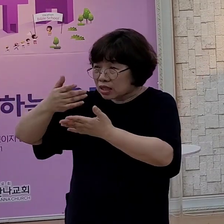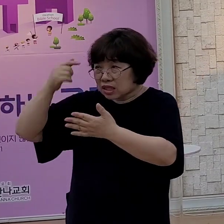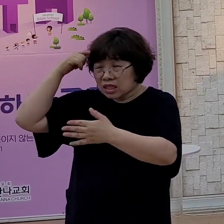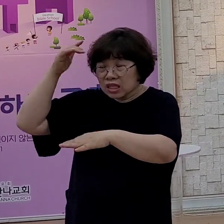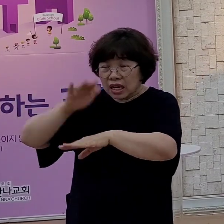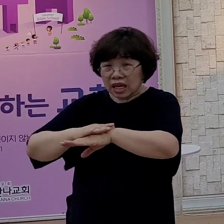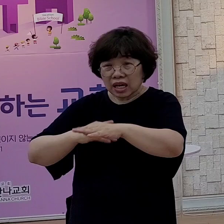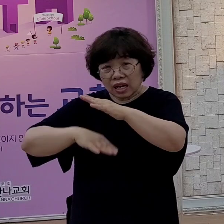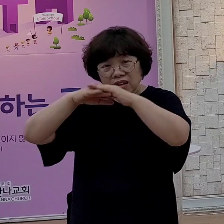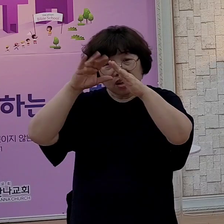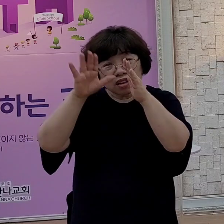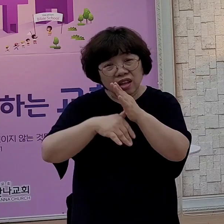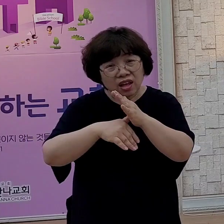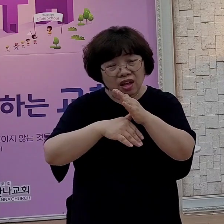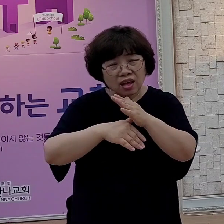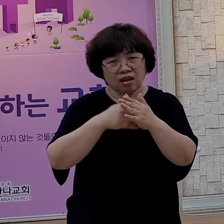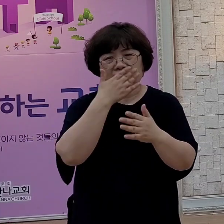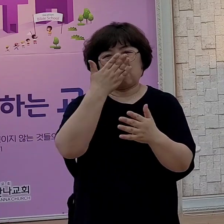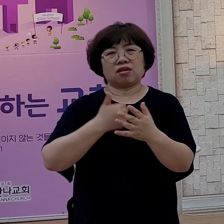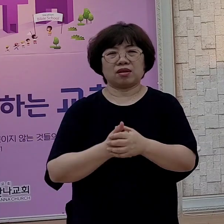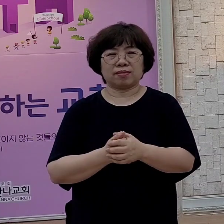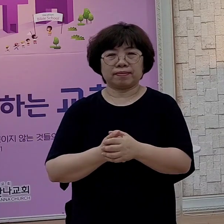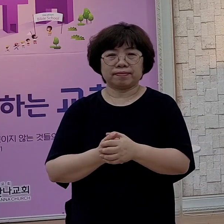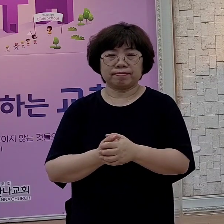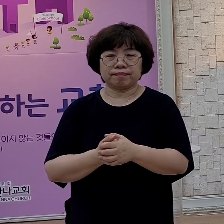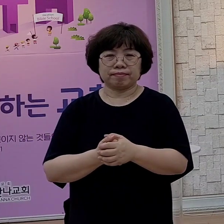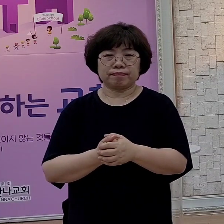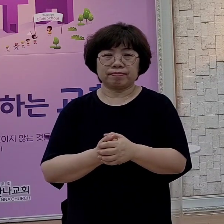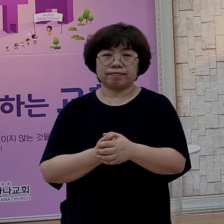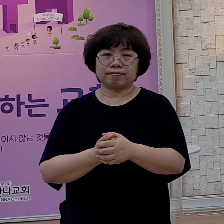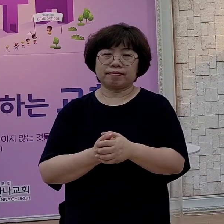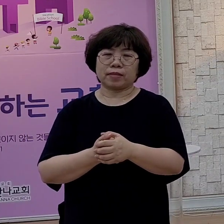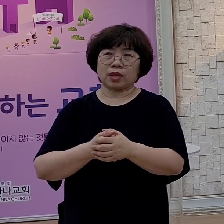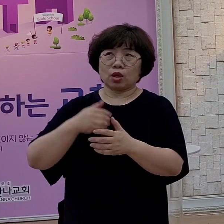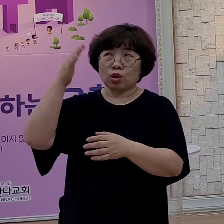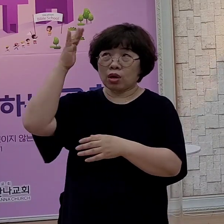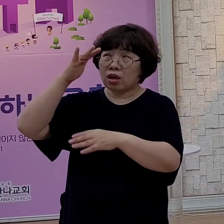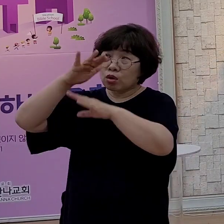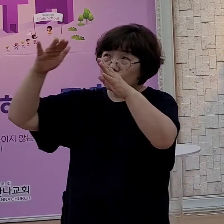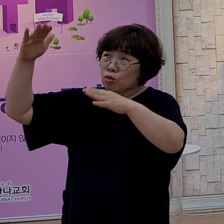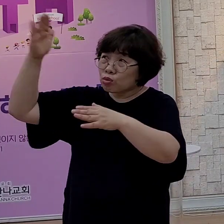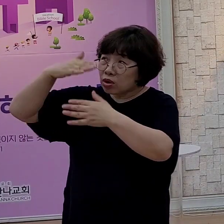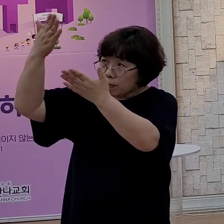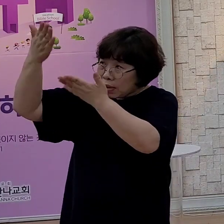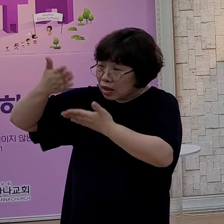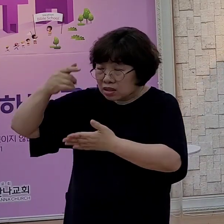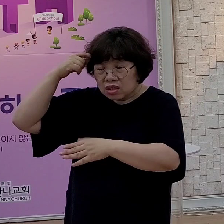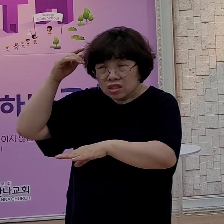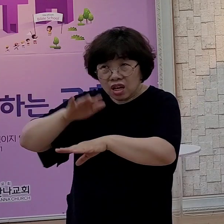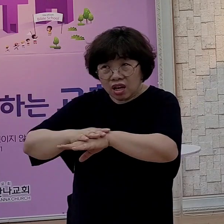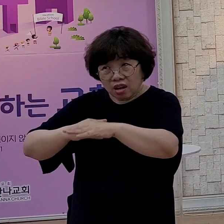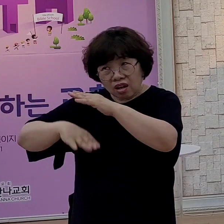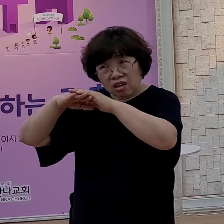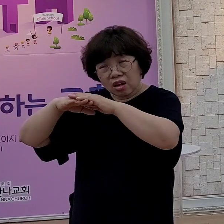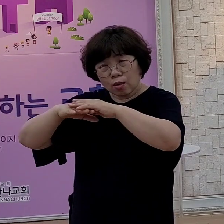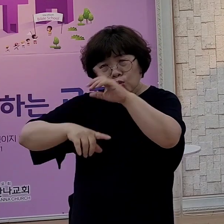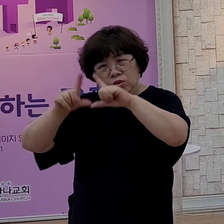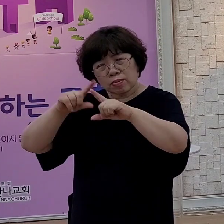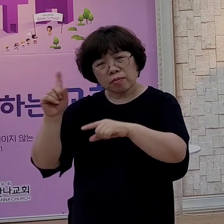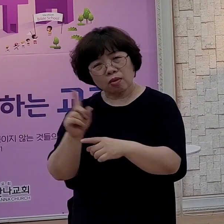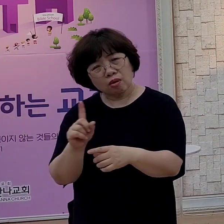이런 공동체가 되는 것입니다. 그게 뭡니까? 위로부터 난 지혜가 가득하다는데 그게 어떤 공동체예요?